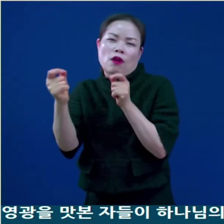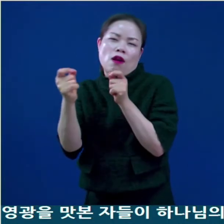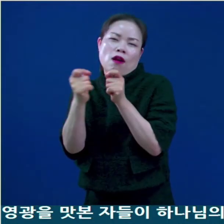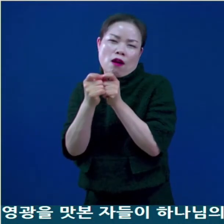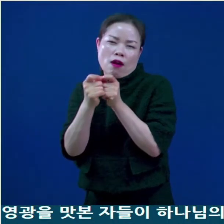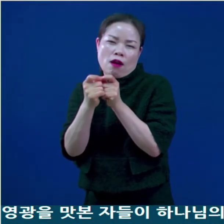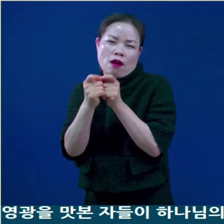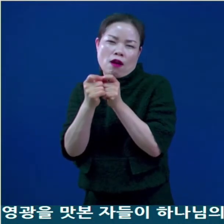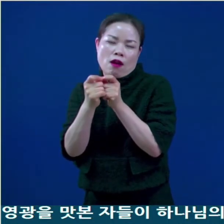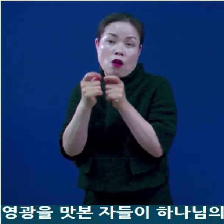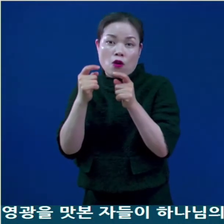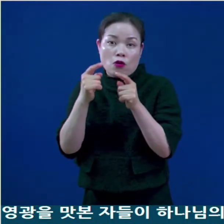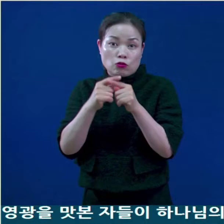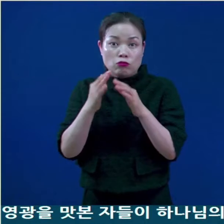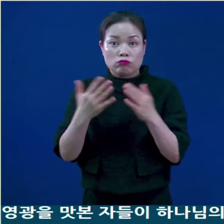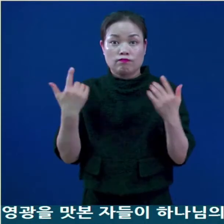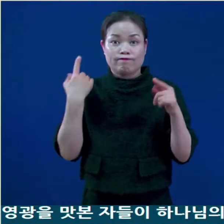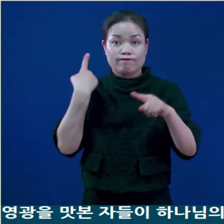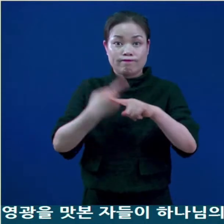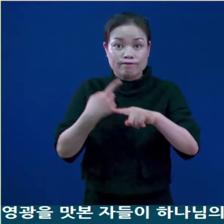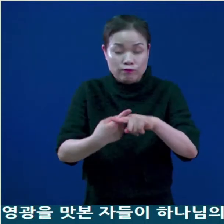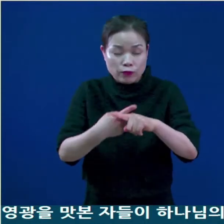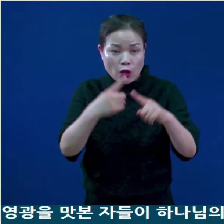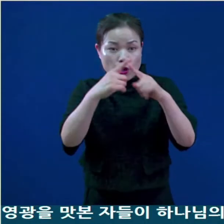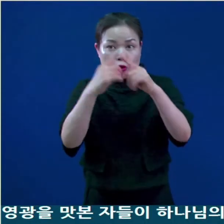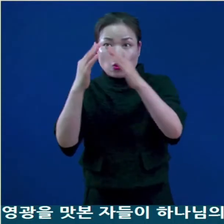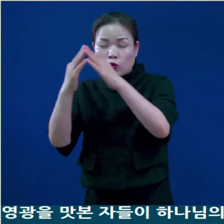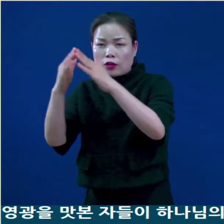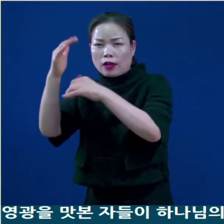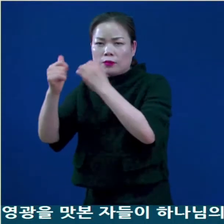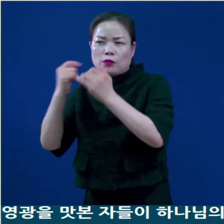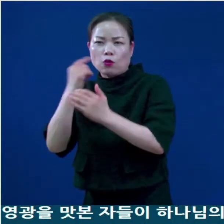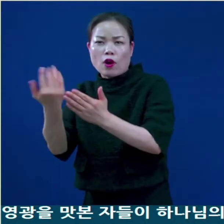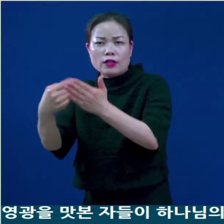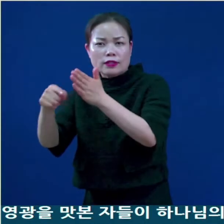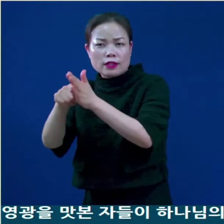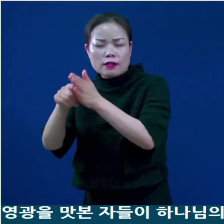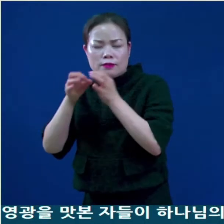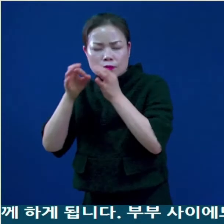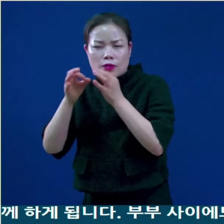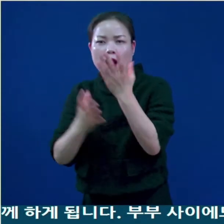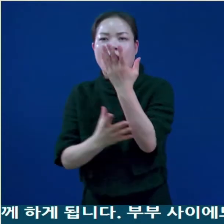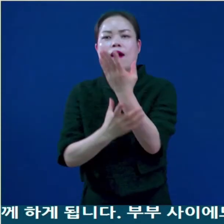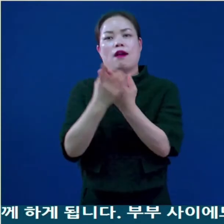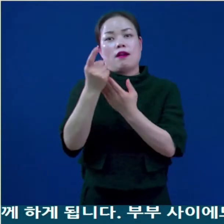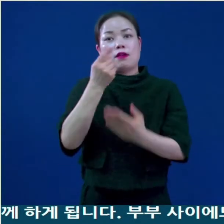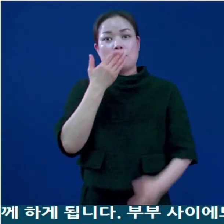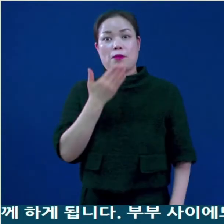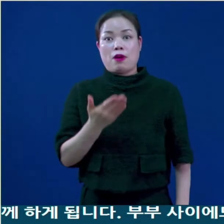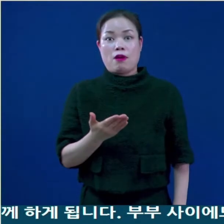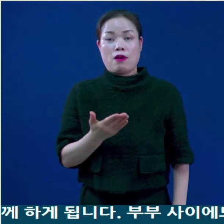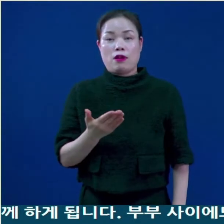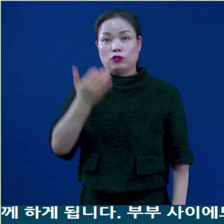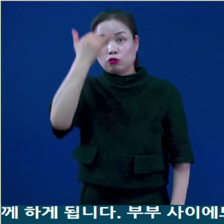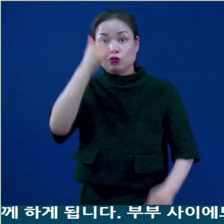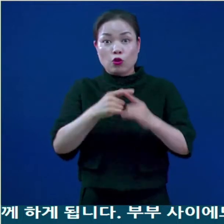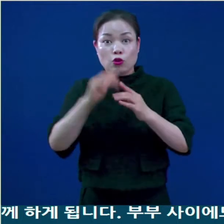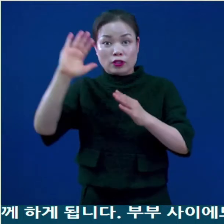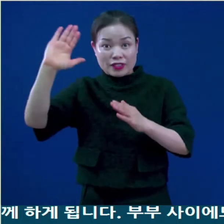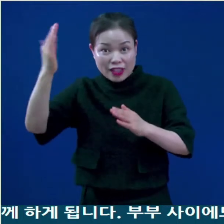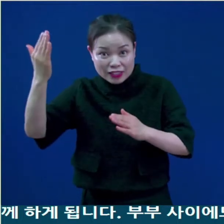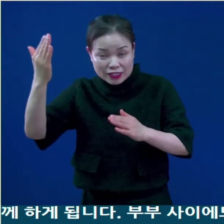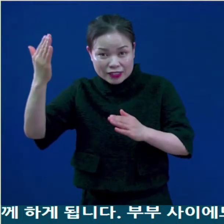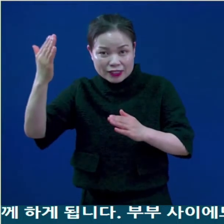가까워집니다. 교회도 마찬가지죠. 교회가 하나님의 영광에 힘쓰면 교회가 한 덩어리 되는 겁니다. 중형교회 그런 교회